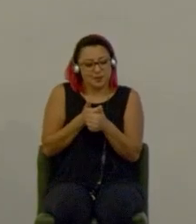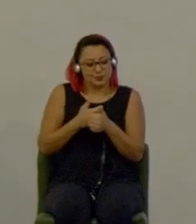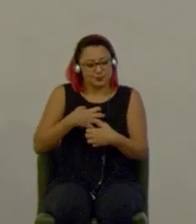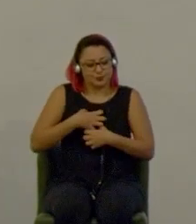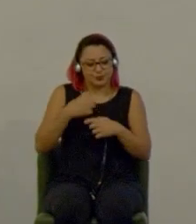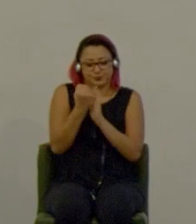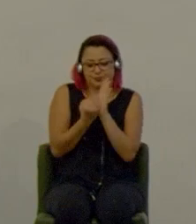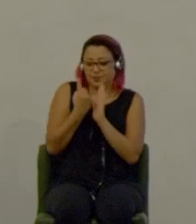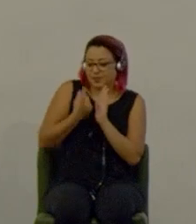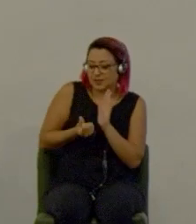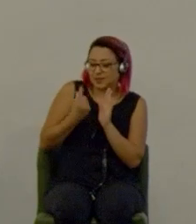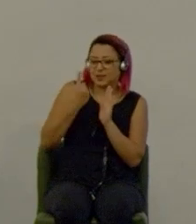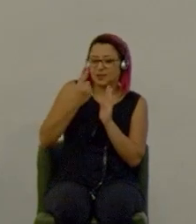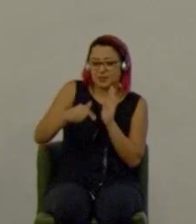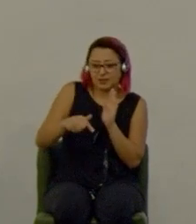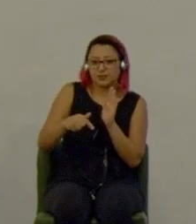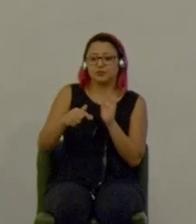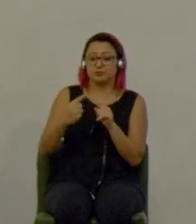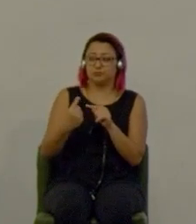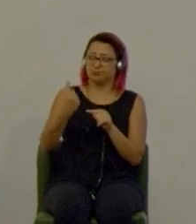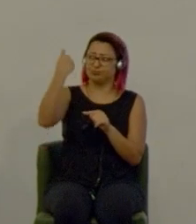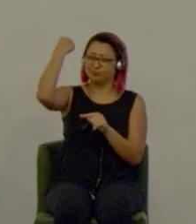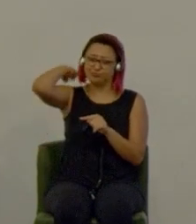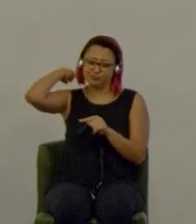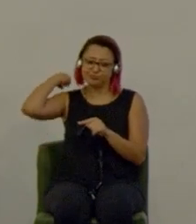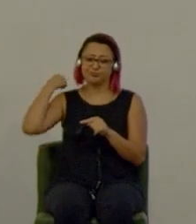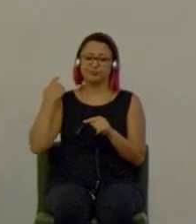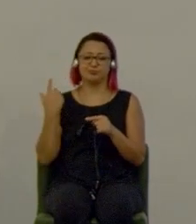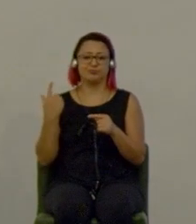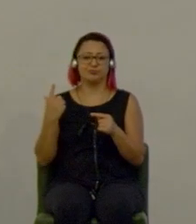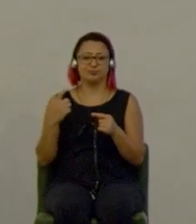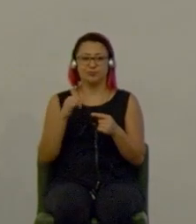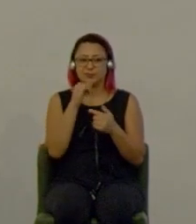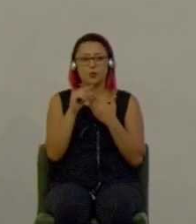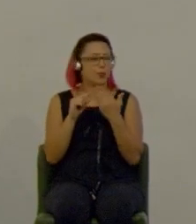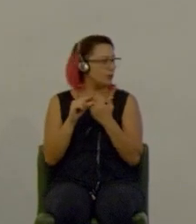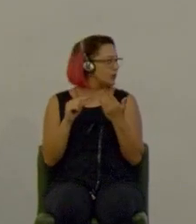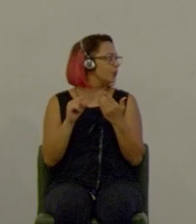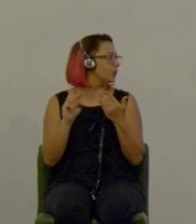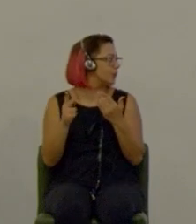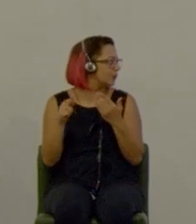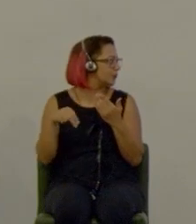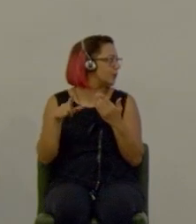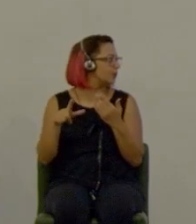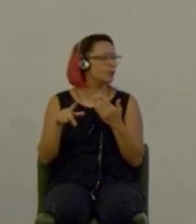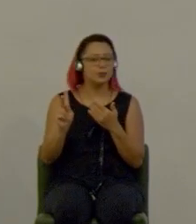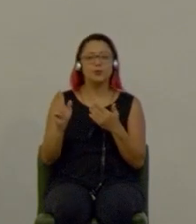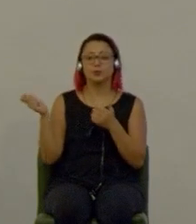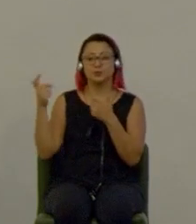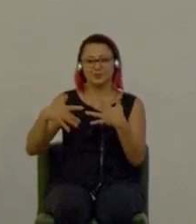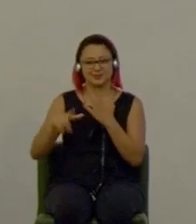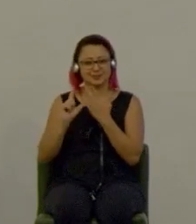fois philosophe. Robert Hooke, exactement. Il fallait être un dessinateur incroyable et en même temps un scientifique.